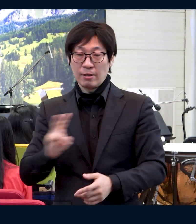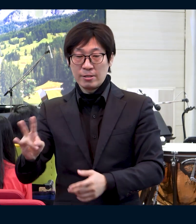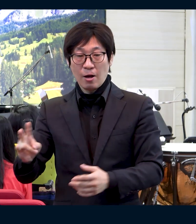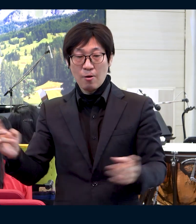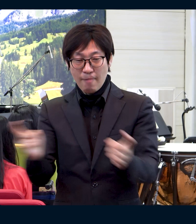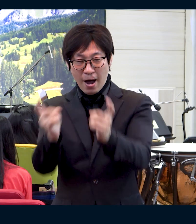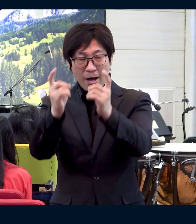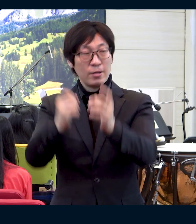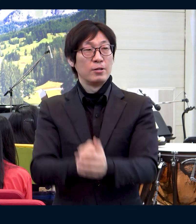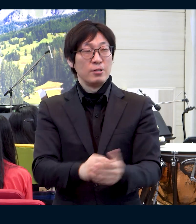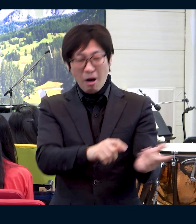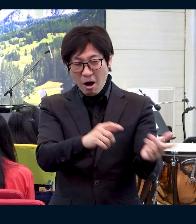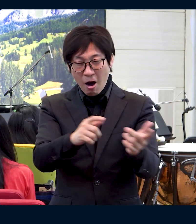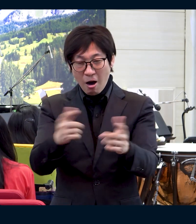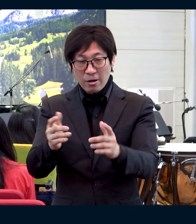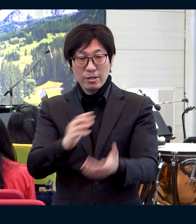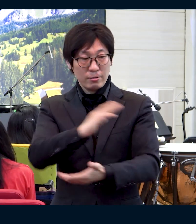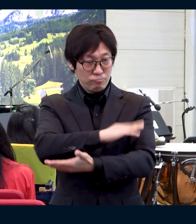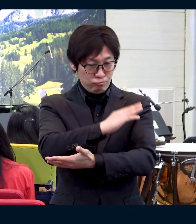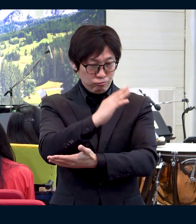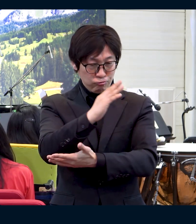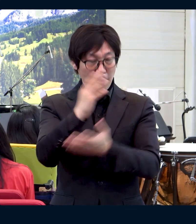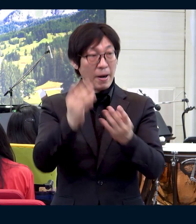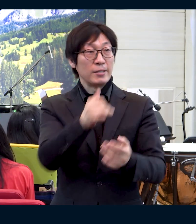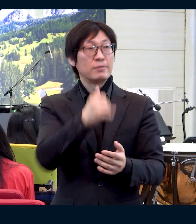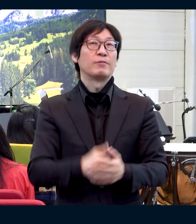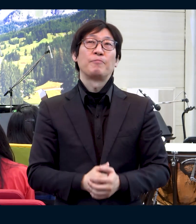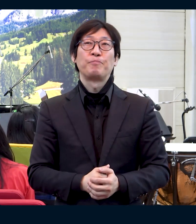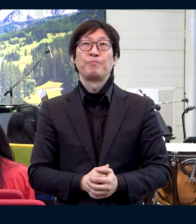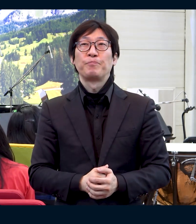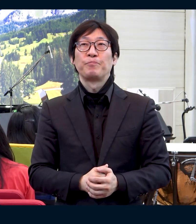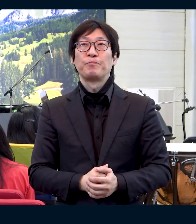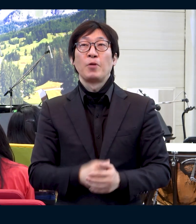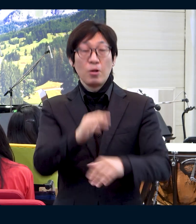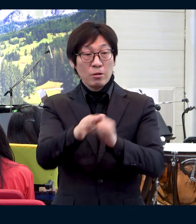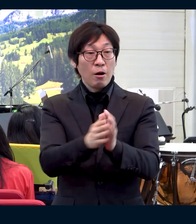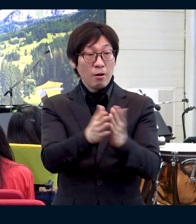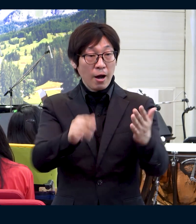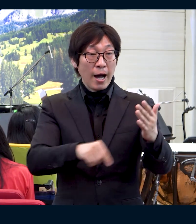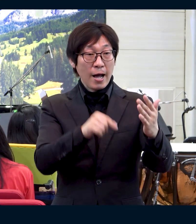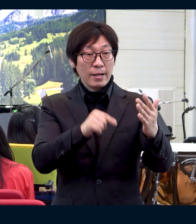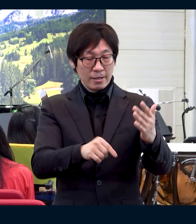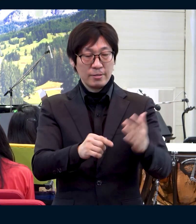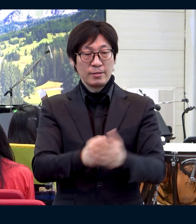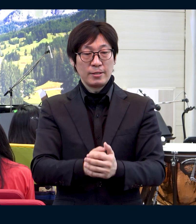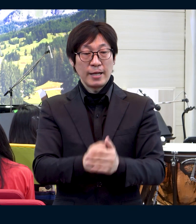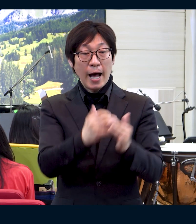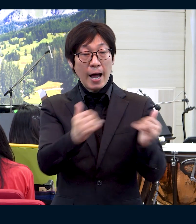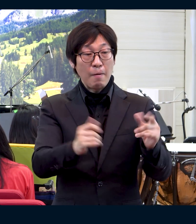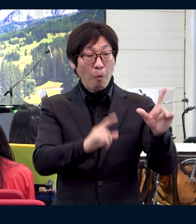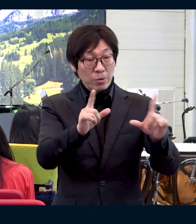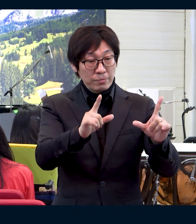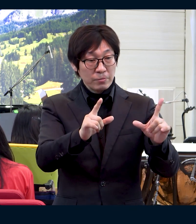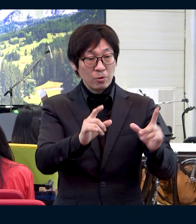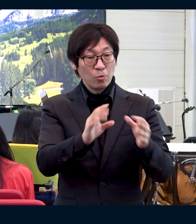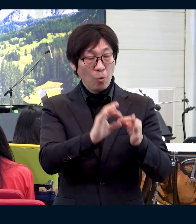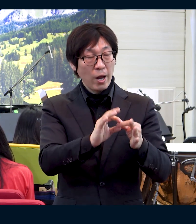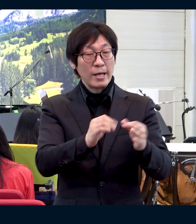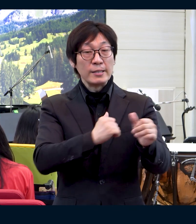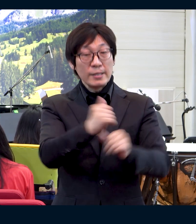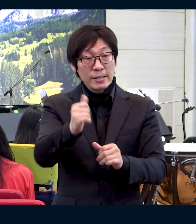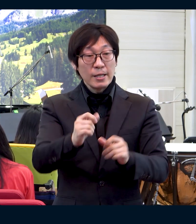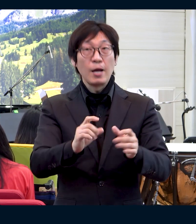이야기라든지, 성경은요, 하나님의 사람들이 삶을 통해 경험하고 고백한 그 승리의